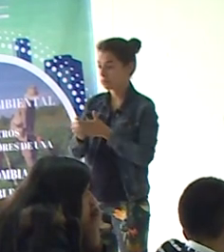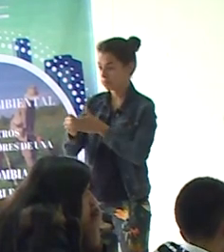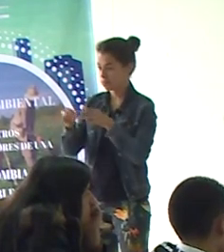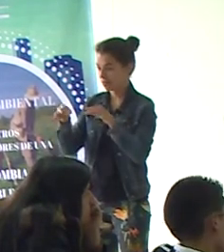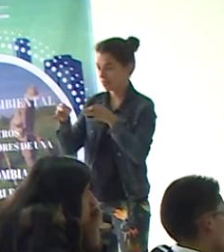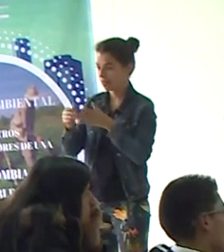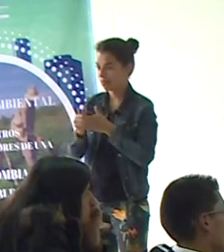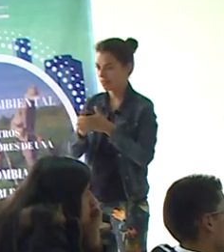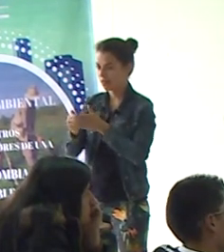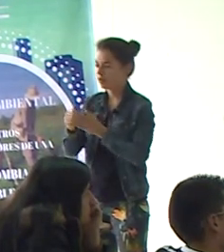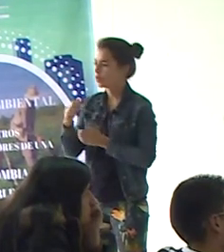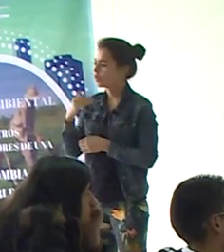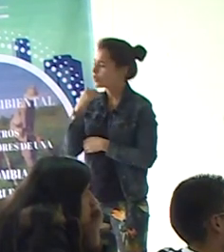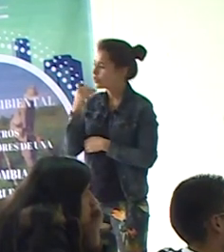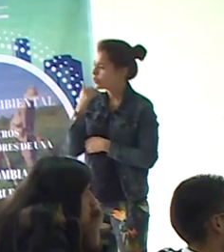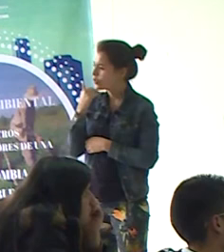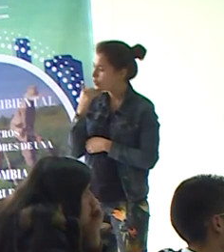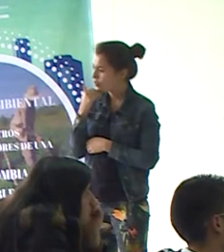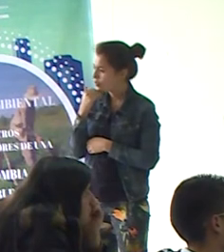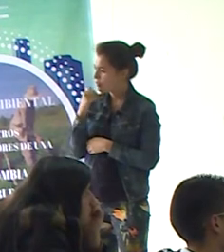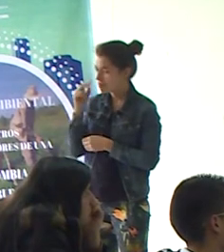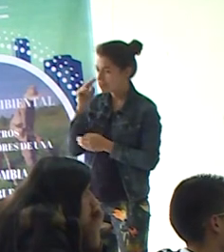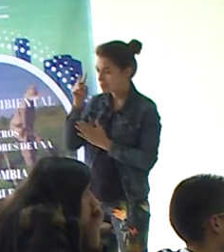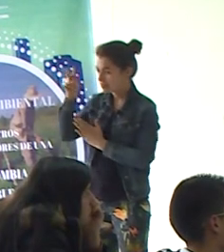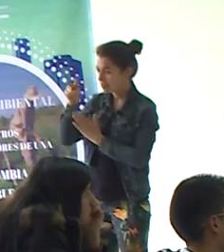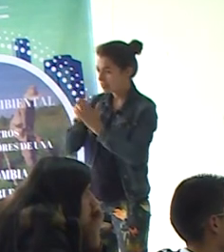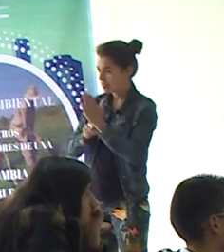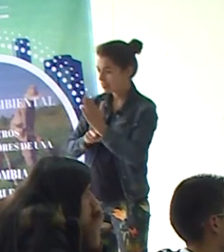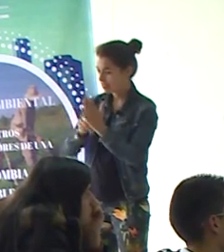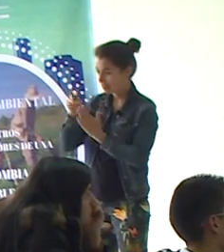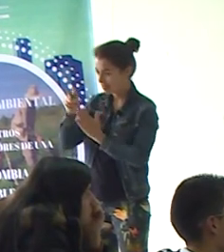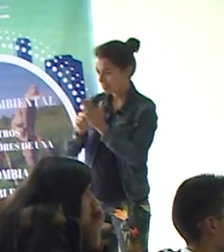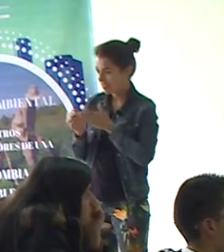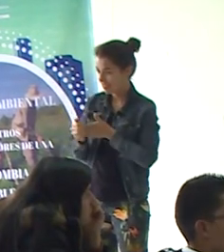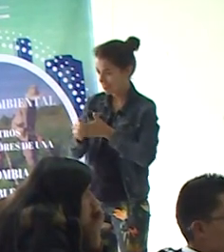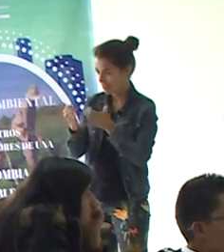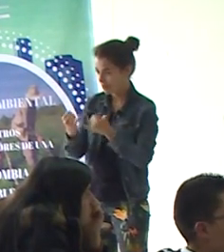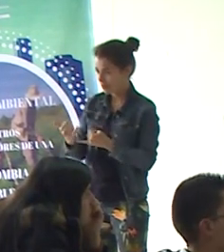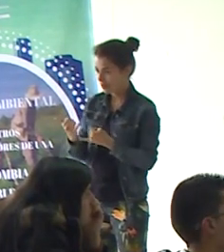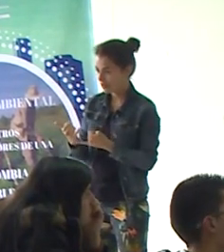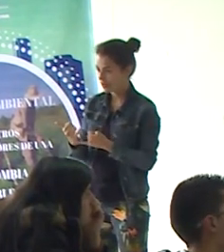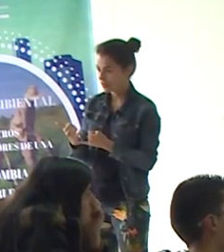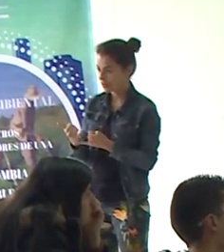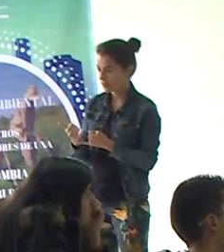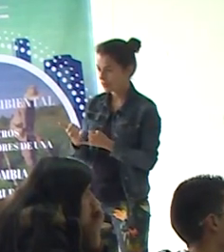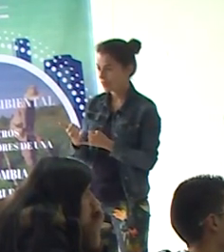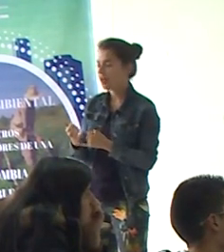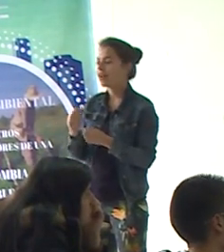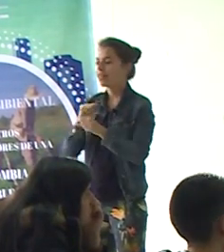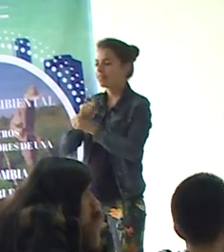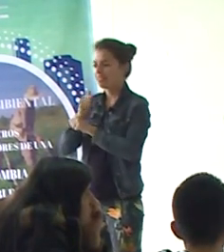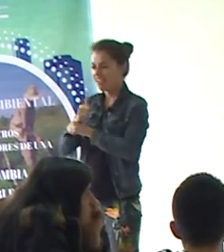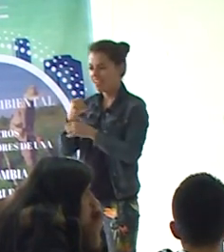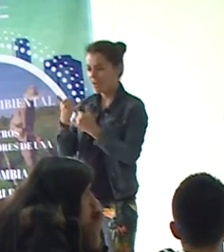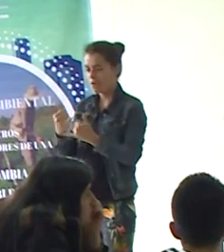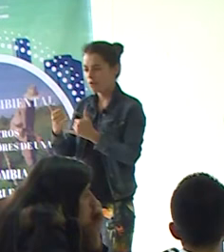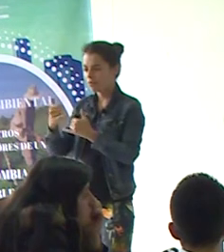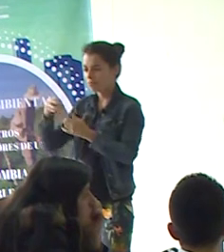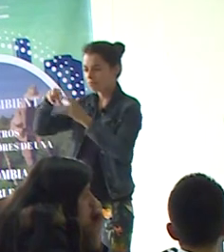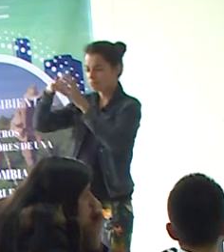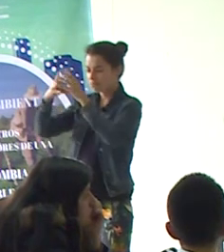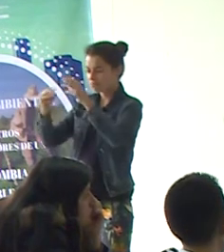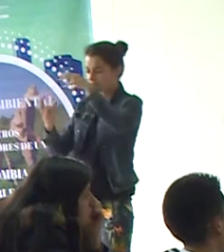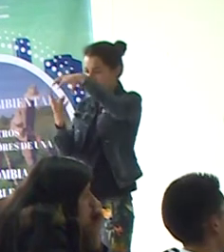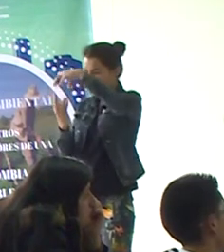estuvieron revisando la guía que había para para la fecha de hoy hay una tarea que tienen que ver con los farolitos la vieron